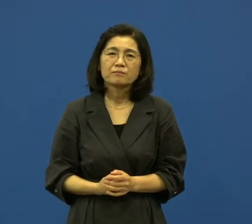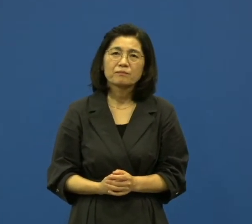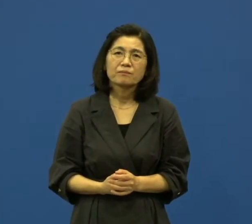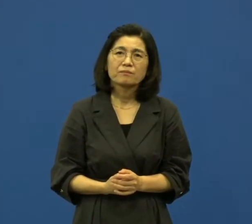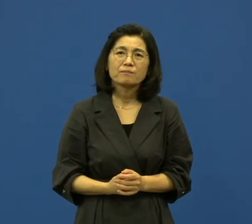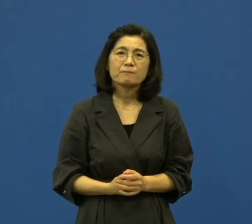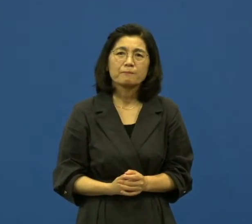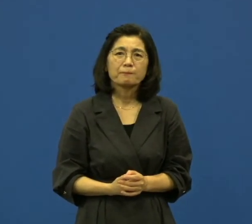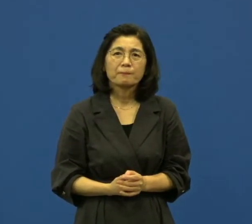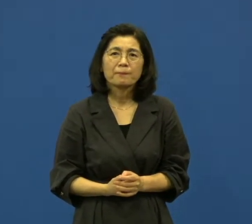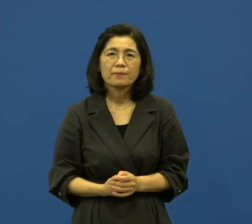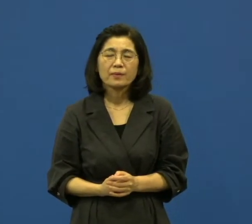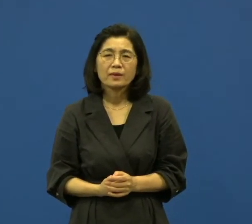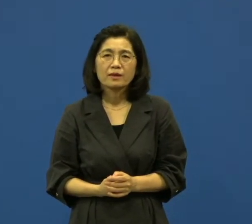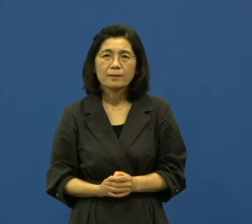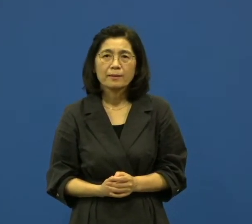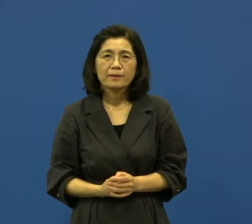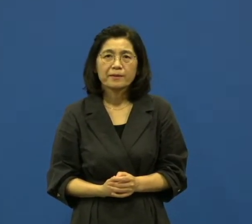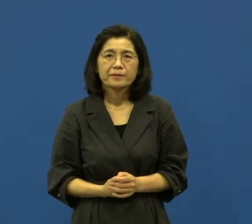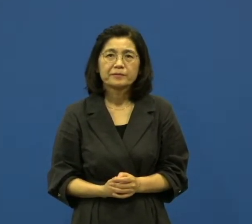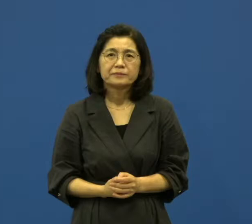거죠.